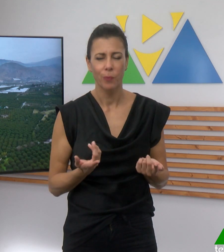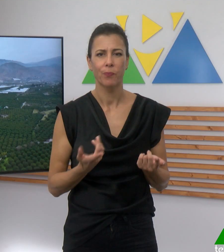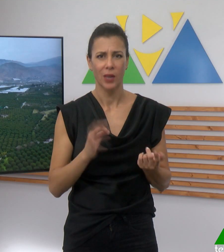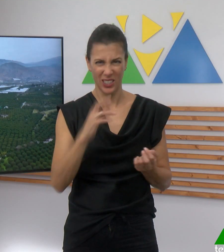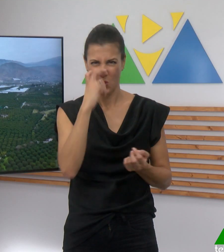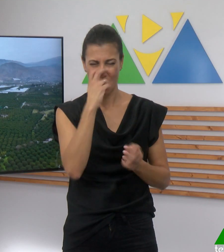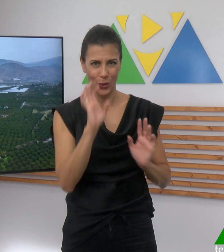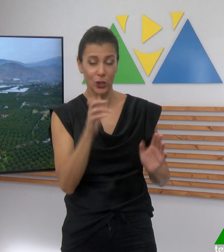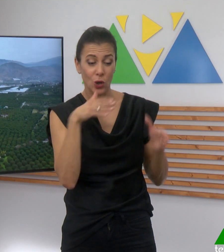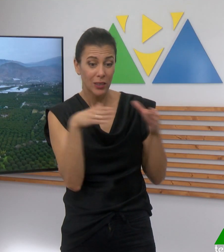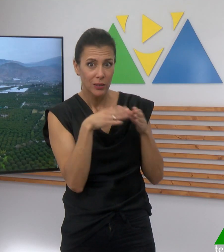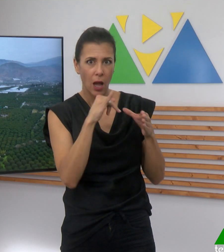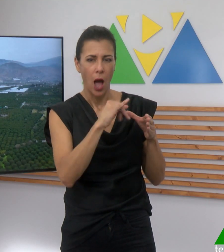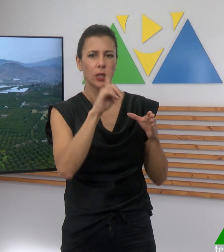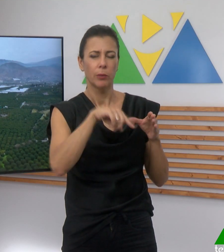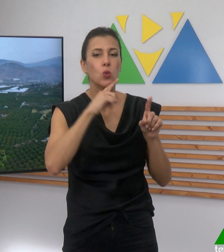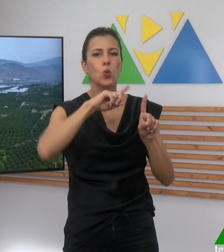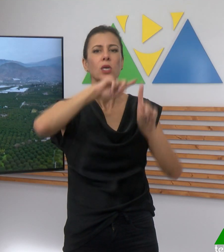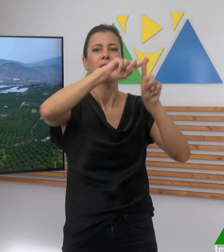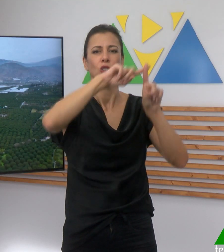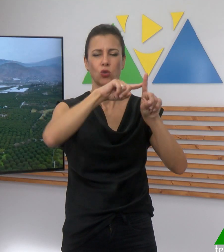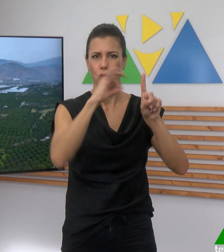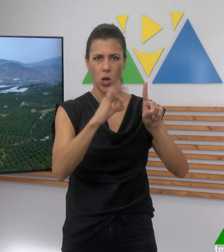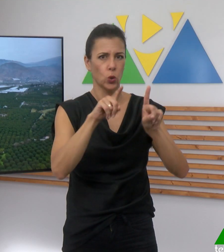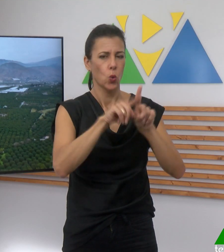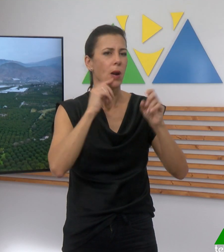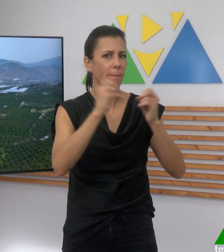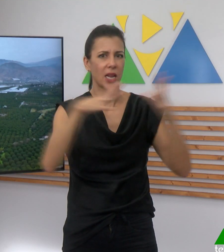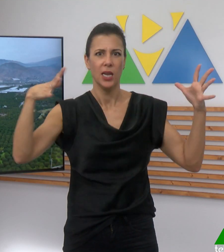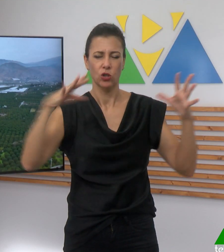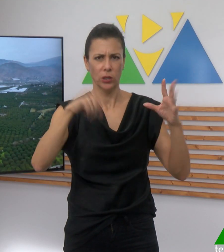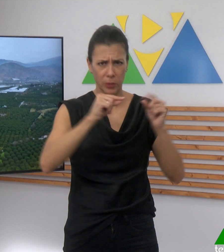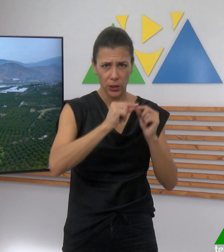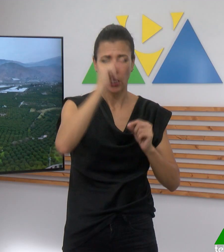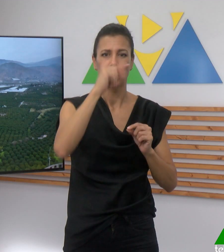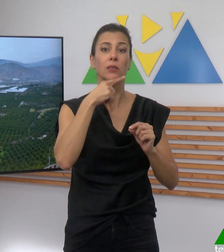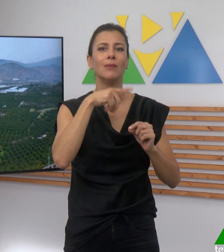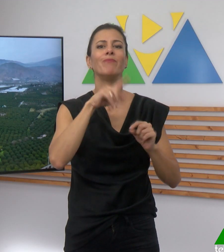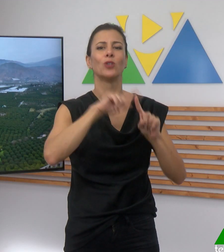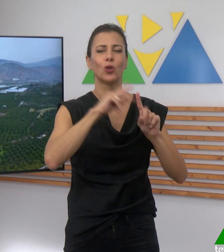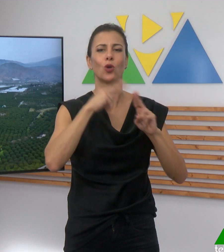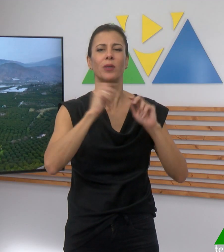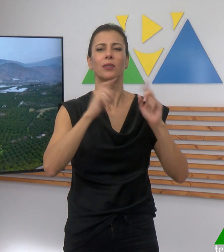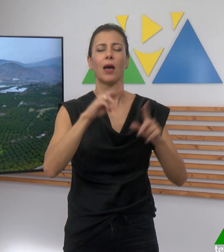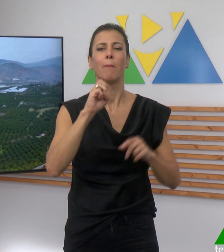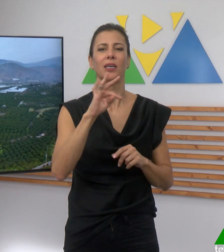la iglesia tiene Incluso un Cristo considerado muy milagroso y una talla magnífica que era el Cristo de patura que terminó en la iglesia de motril cuando